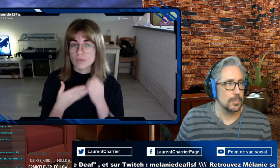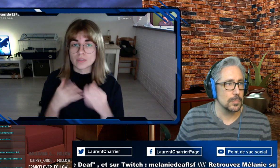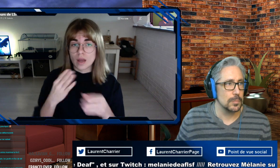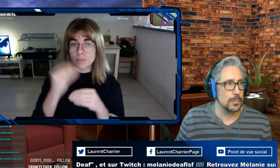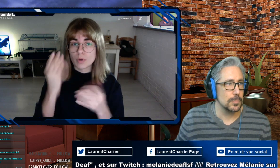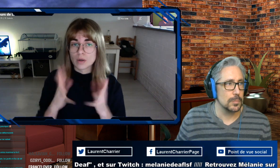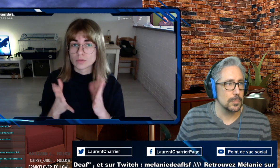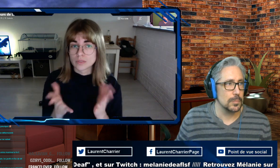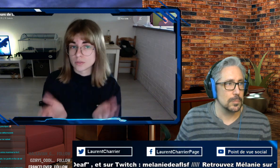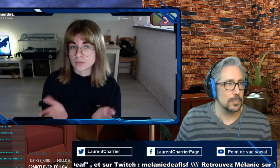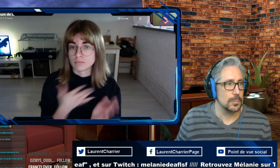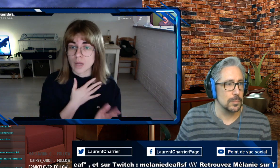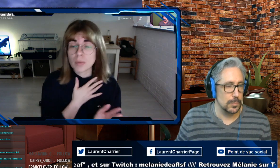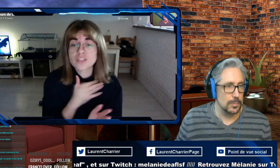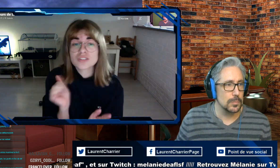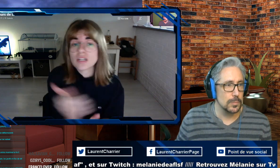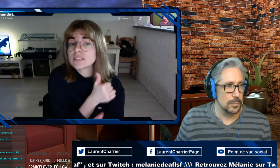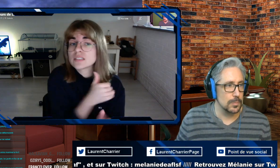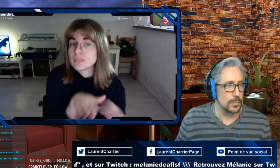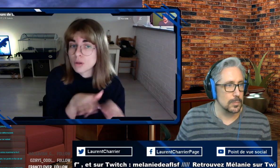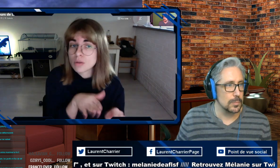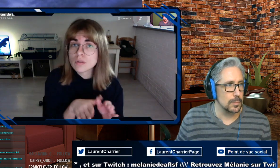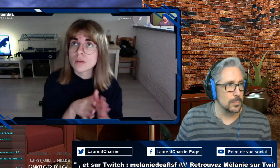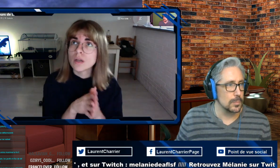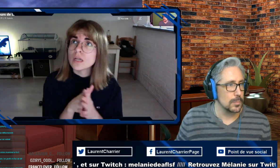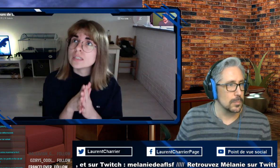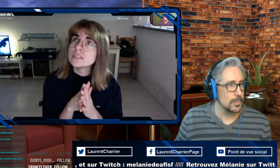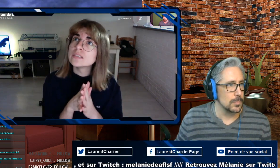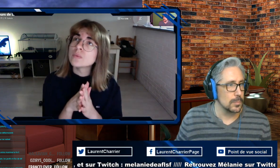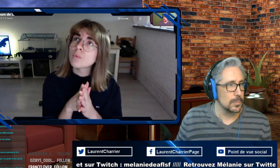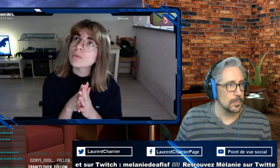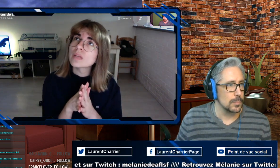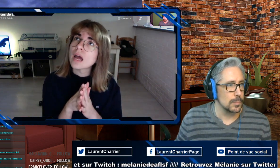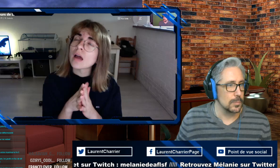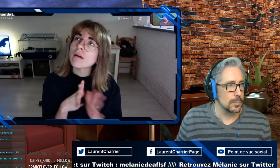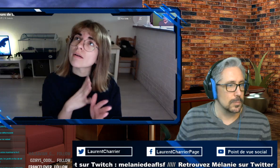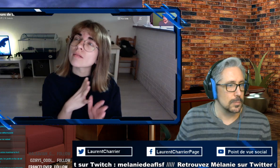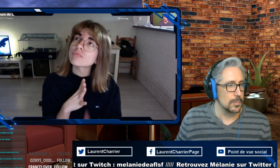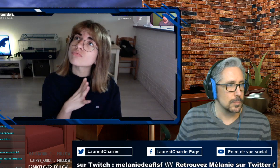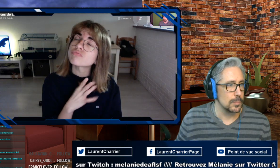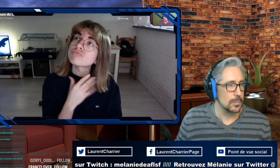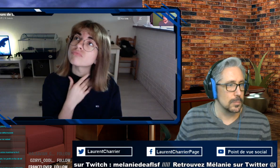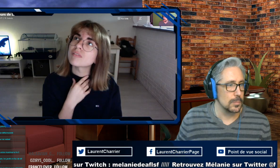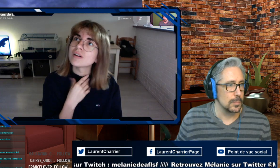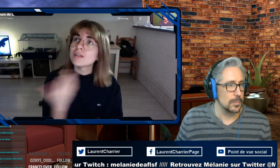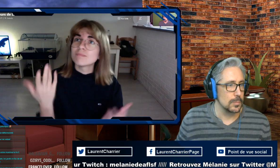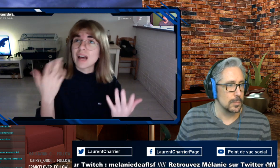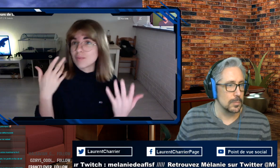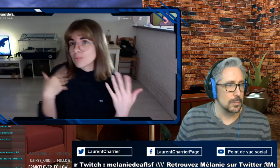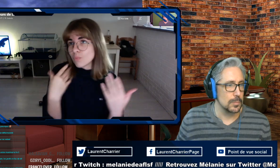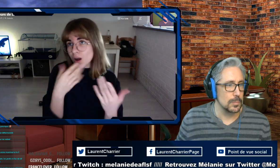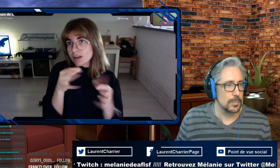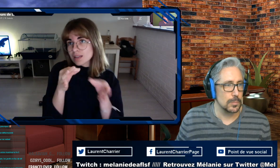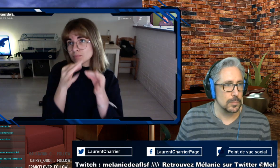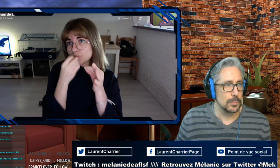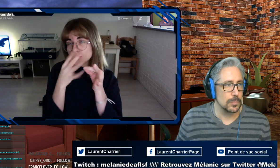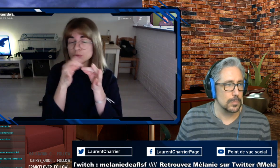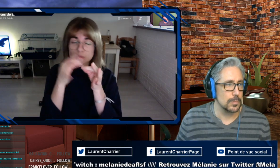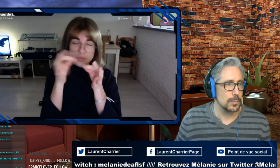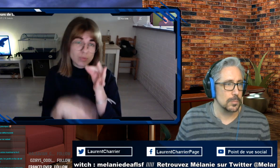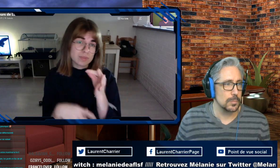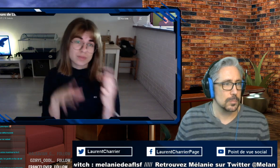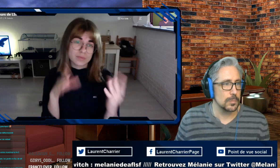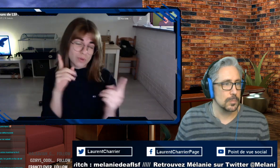M'aider en fait à apprendre à me dessiner. Après, je suis en train de méthode. Sinon, il y a. Bah, pour moi, la